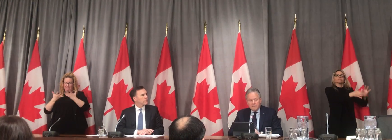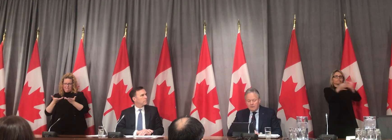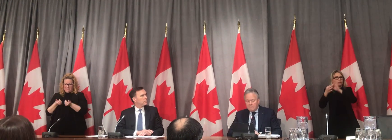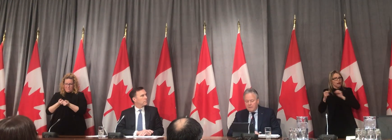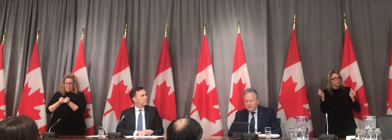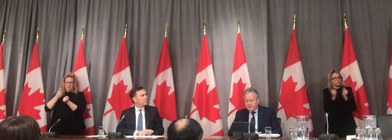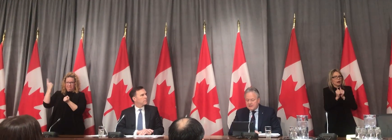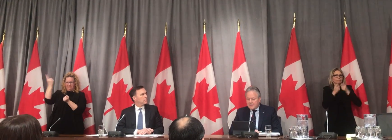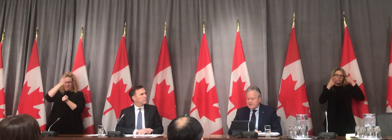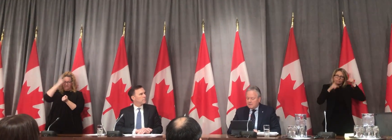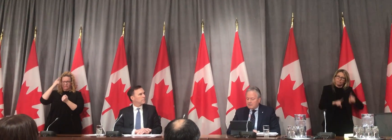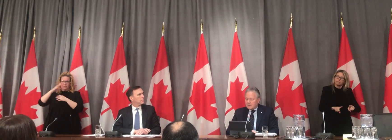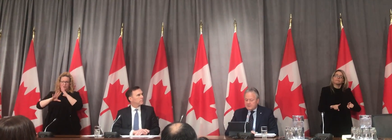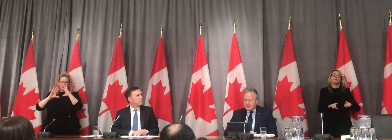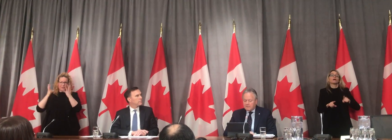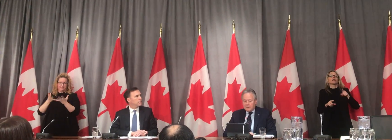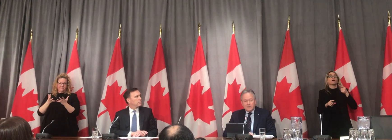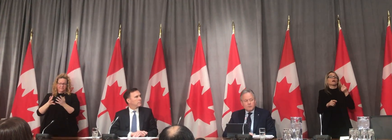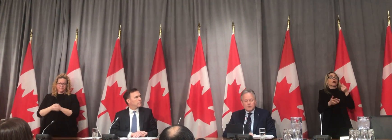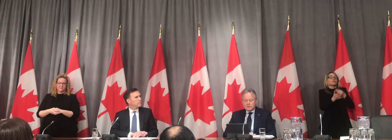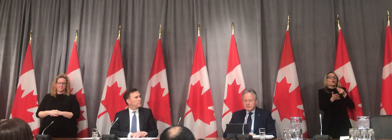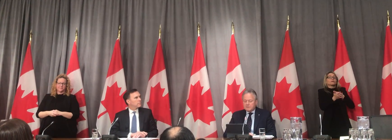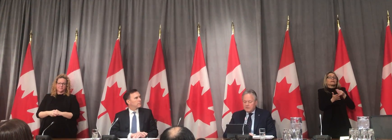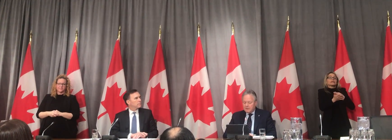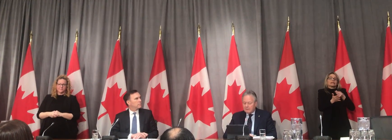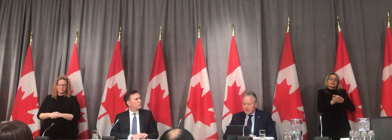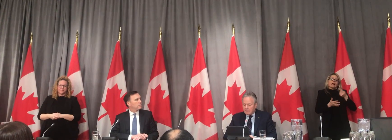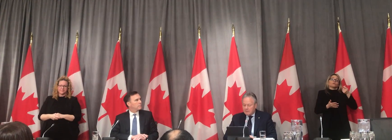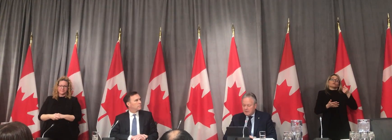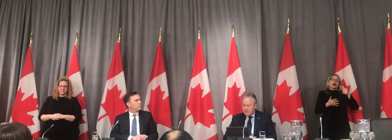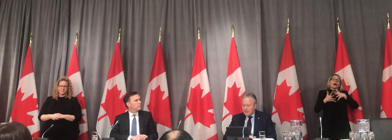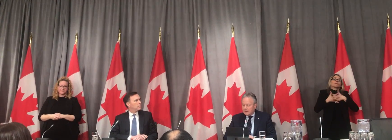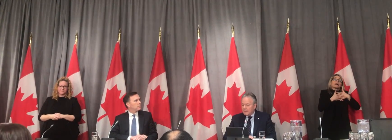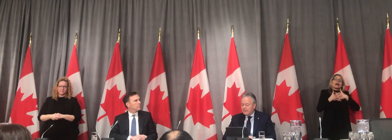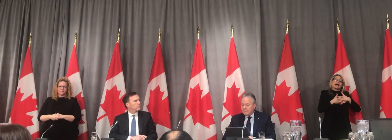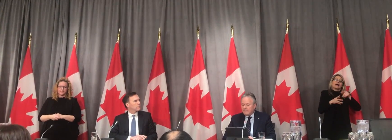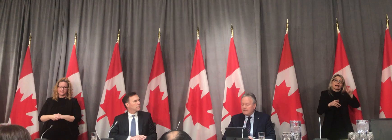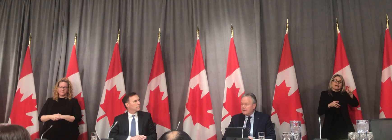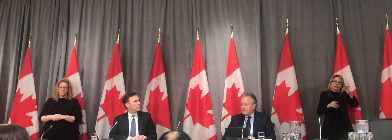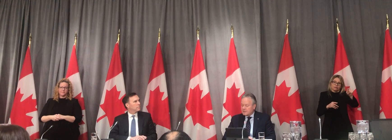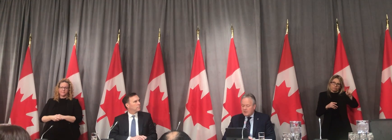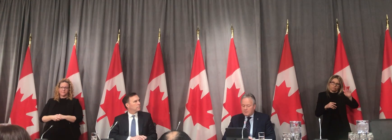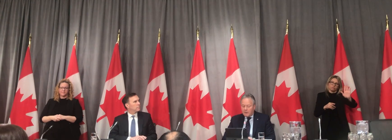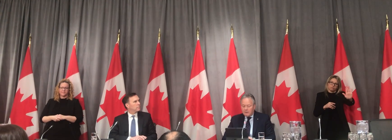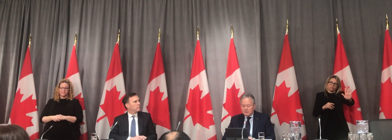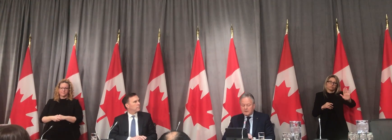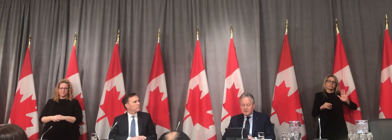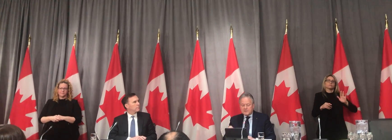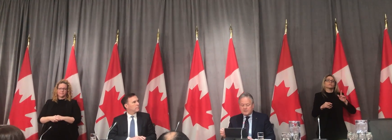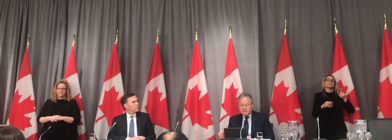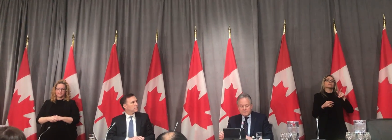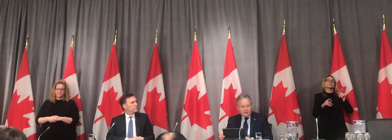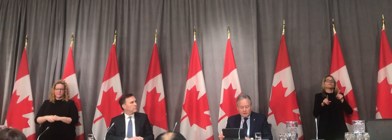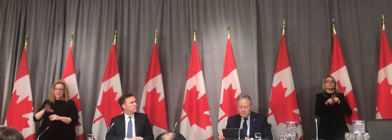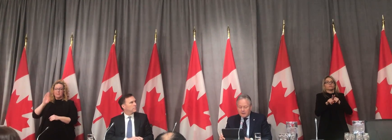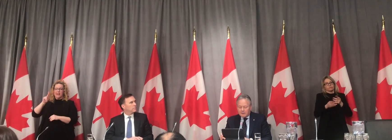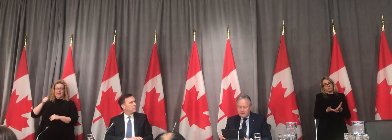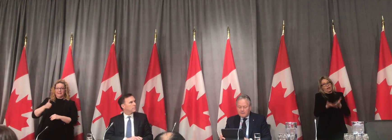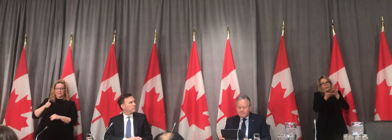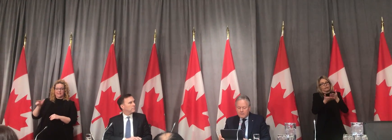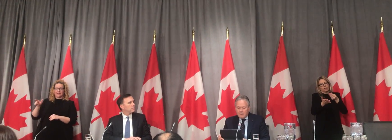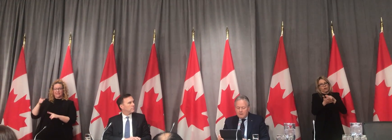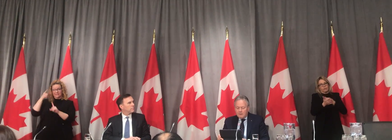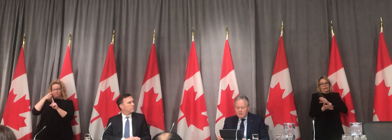Banque du Canada mène des actions concertées pour soutenir l'économie canadienne en cette période de tensions